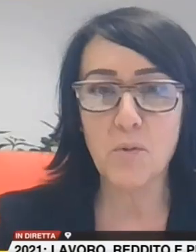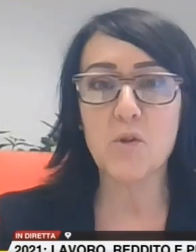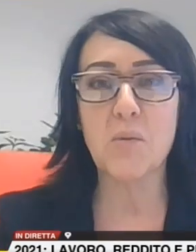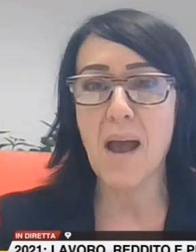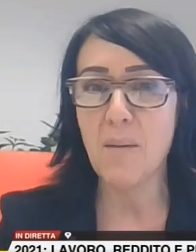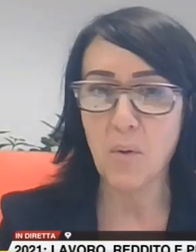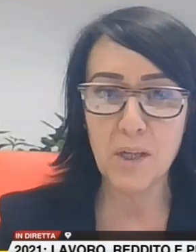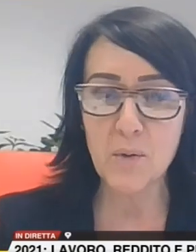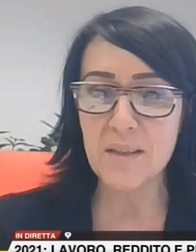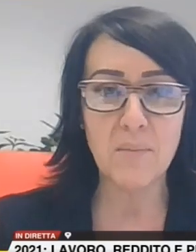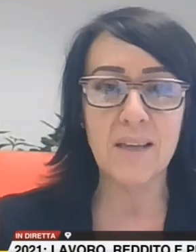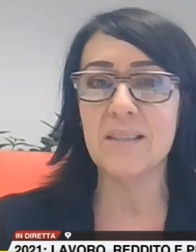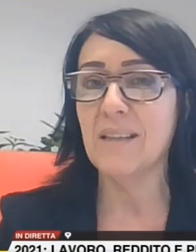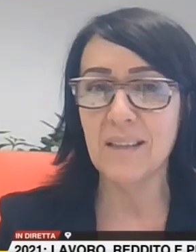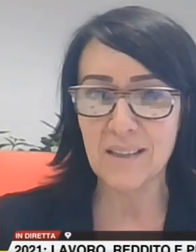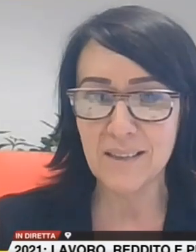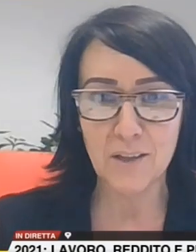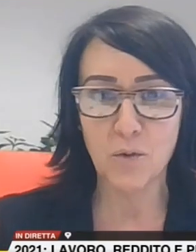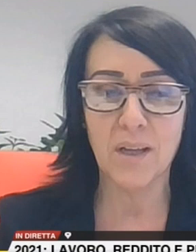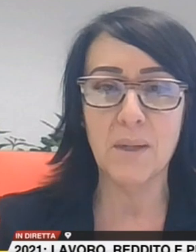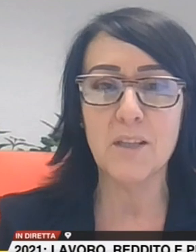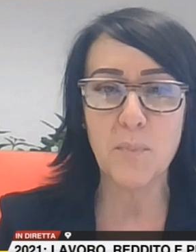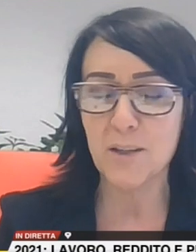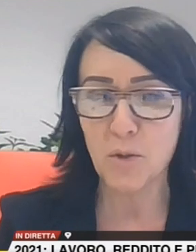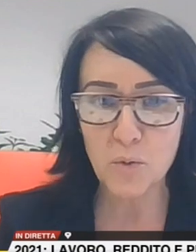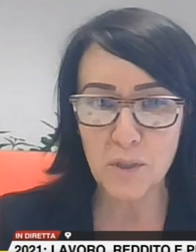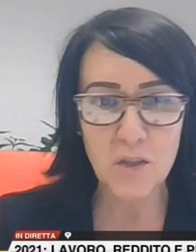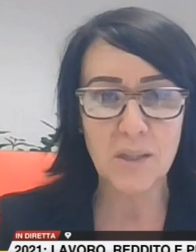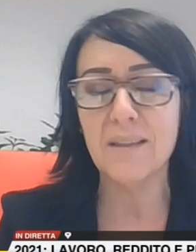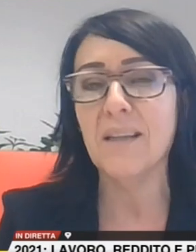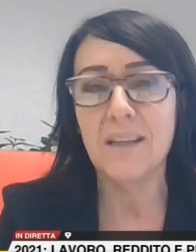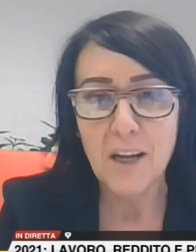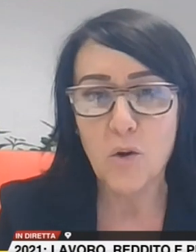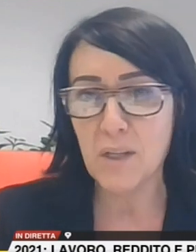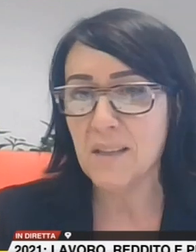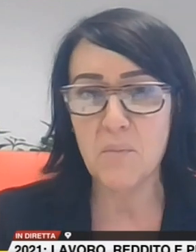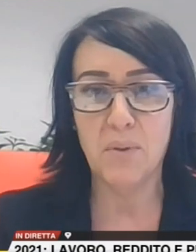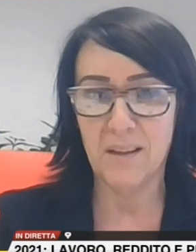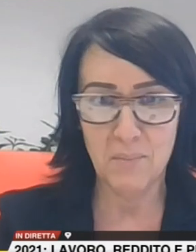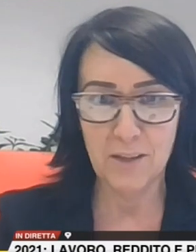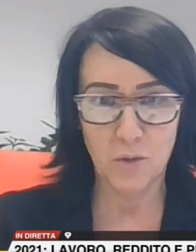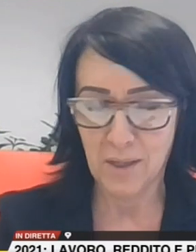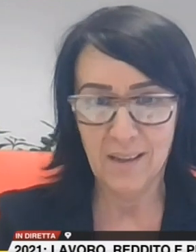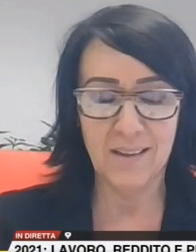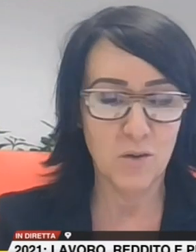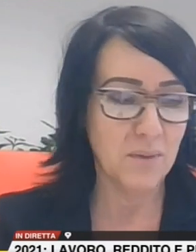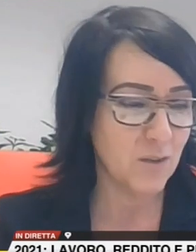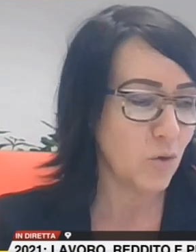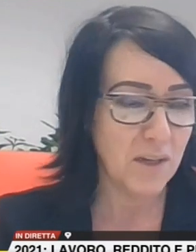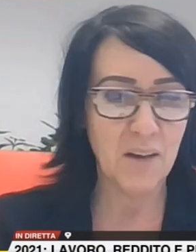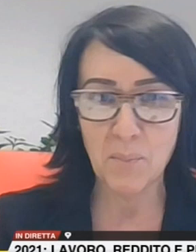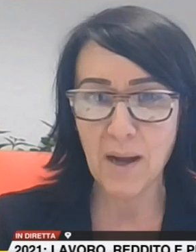noi proseguiamo in questi mesi dando chiaramente spazio a tutti i cittadini con i tempi, ripeto, che